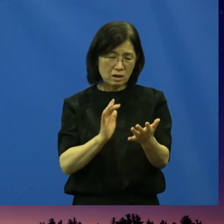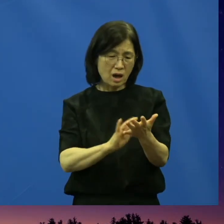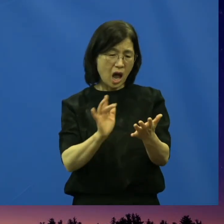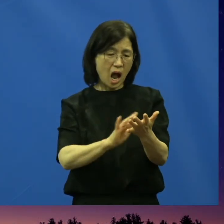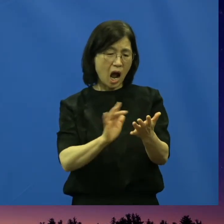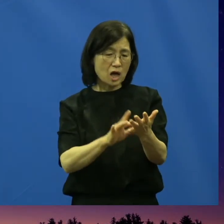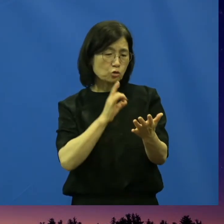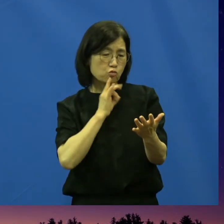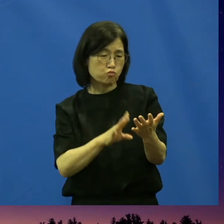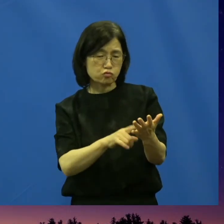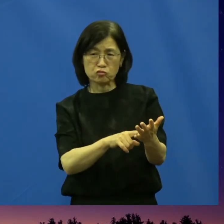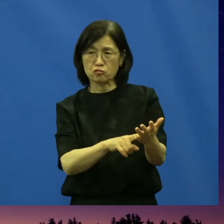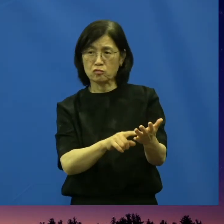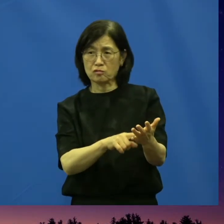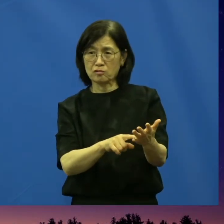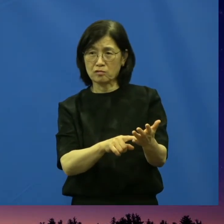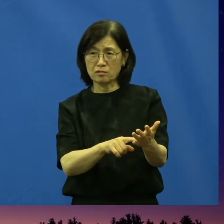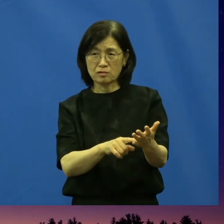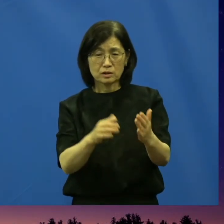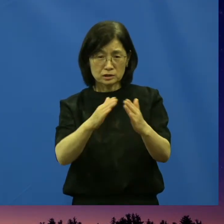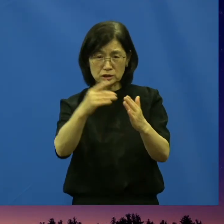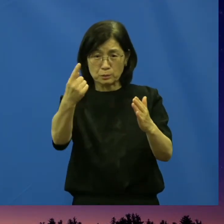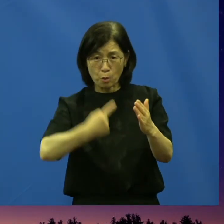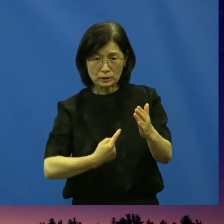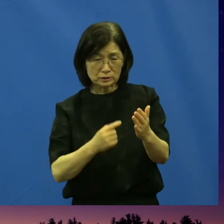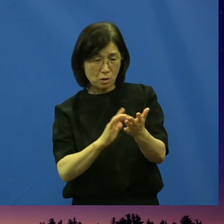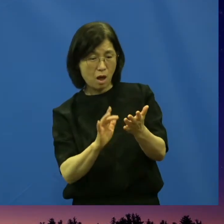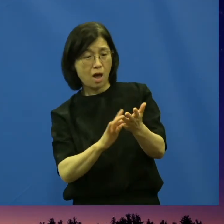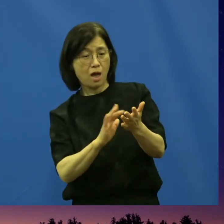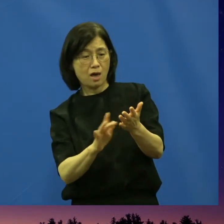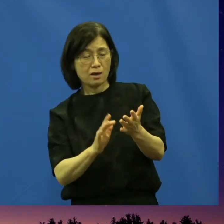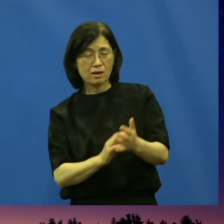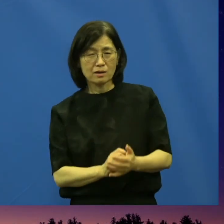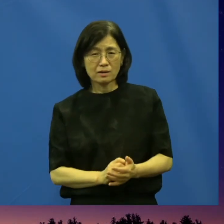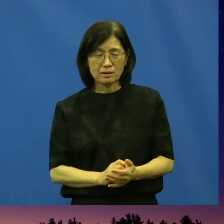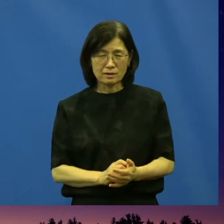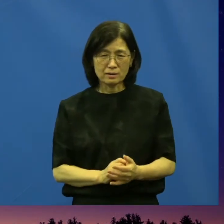안 하고 뭐 이렇게 또 뭐 유유 뭐 이렇게 하고 말이죠.